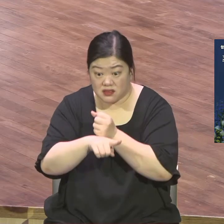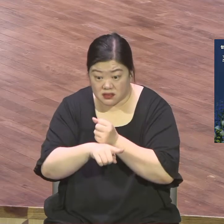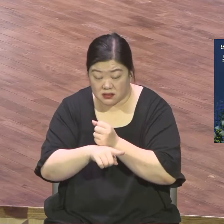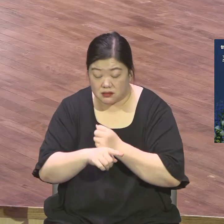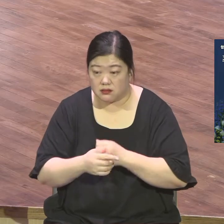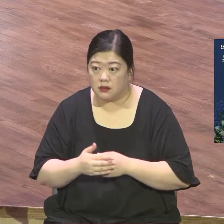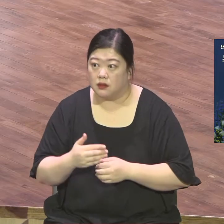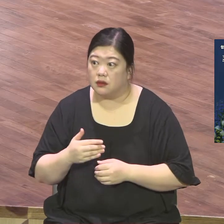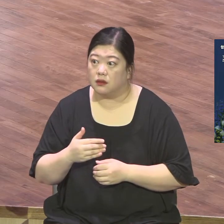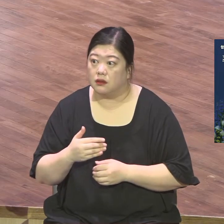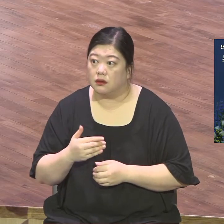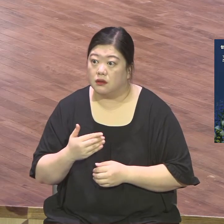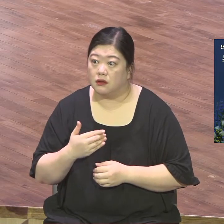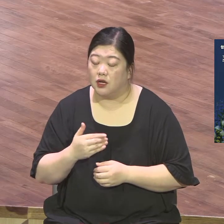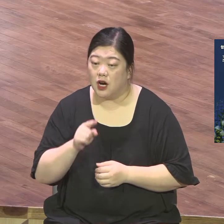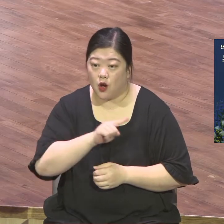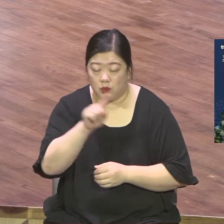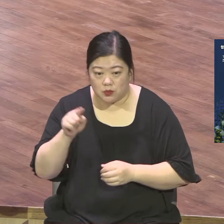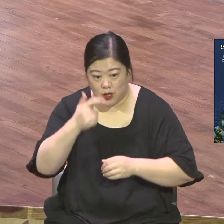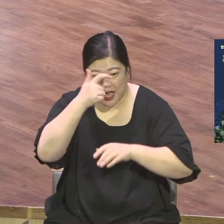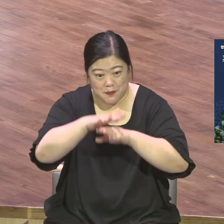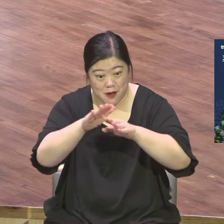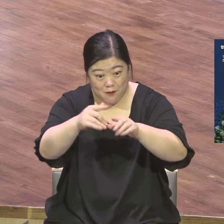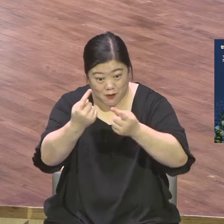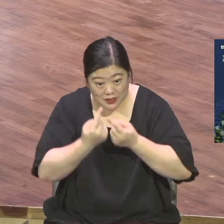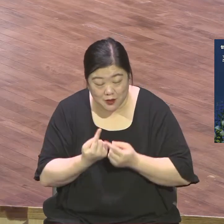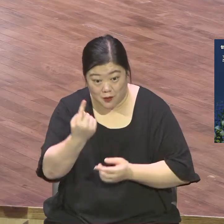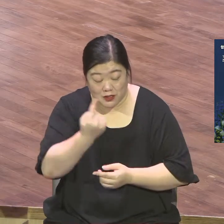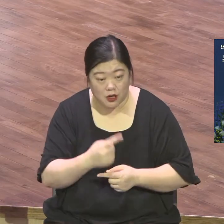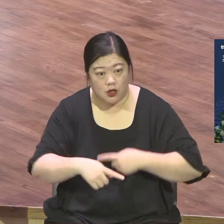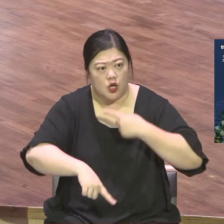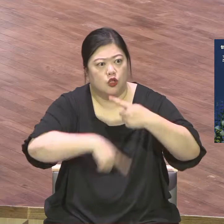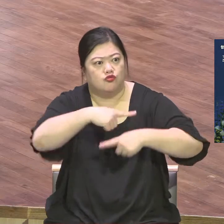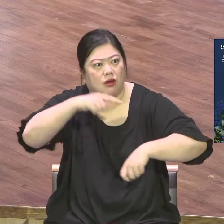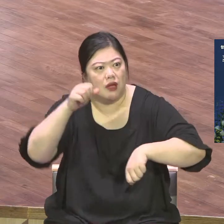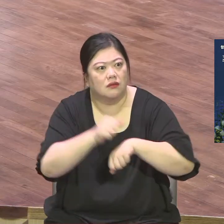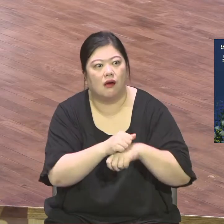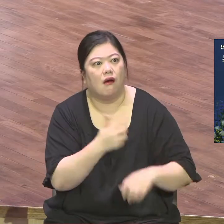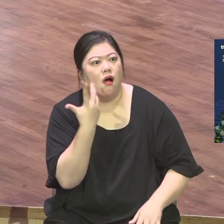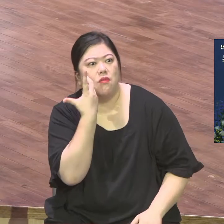예수 그리스도로 감격해야 됩니다. 그리스도 말만 들어도 감격해야 돼요.